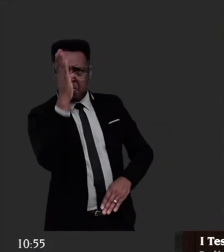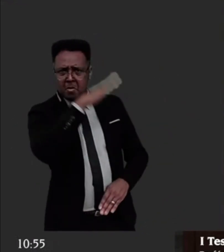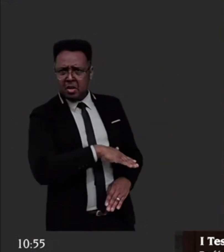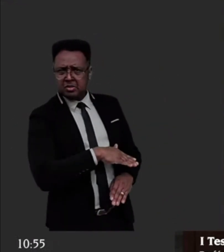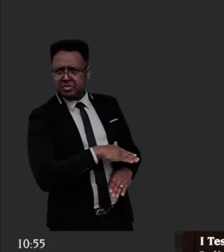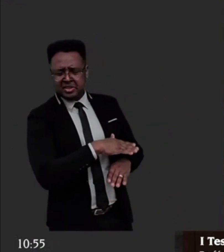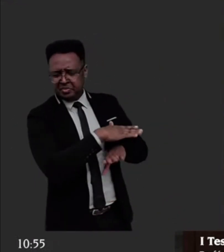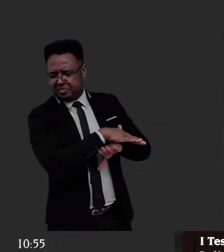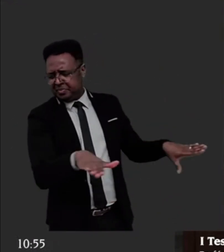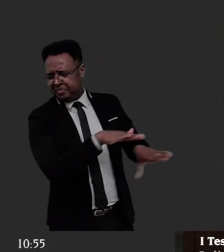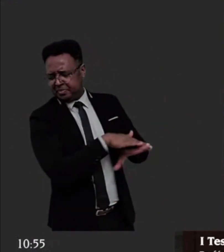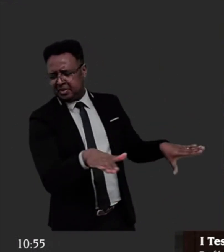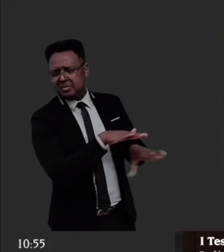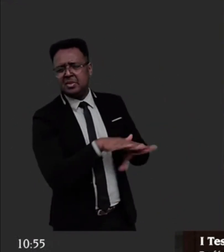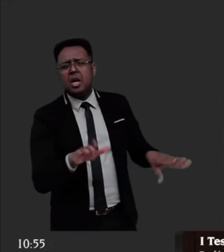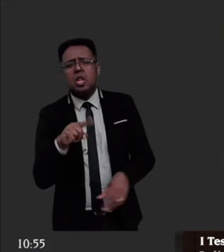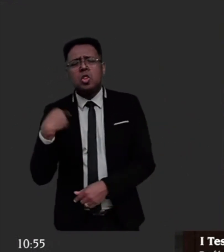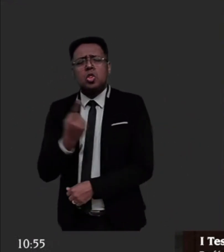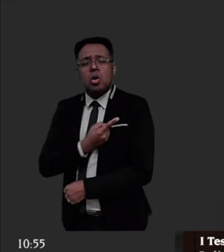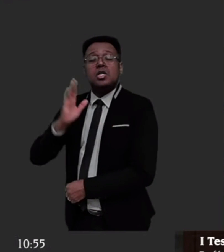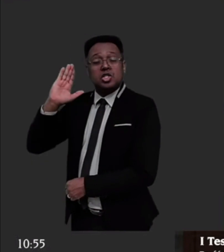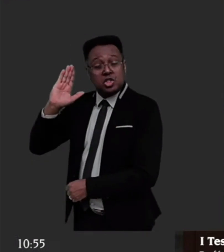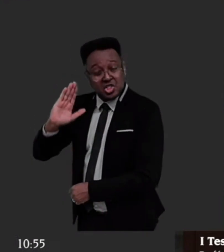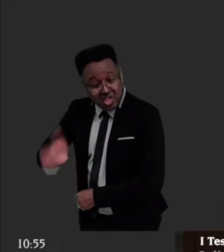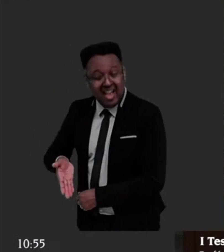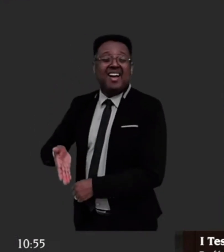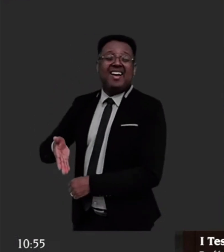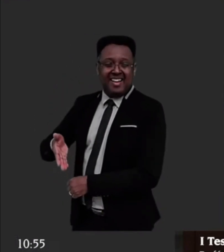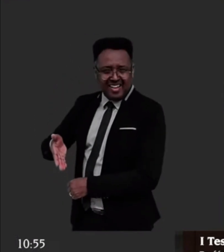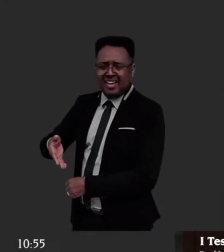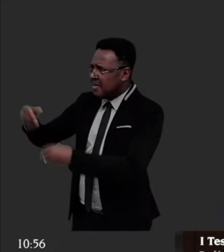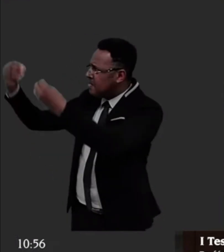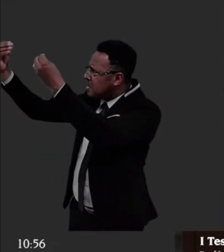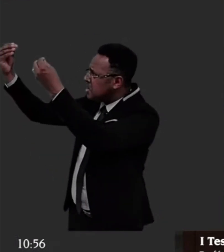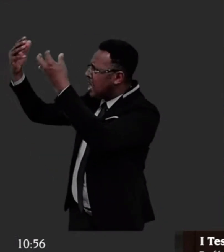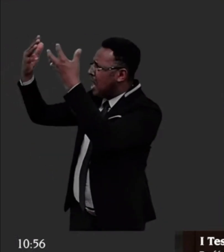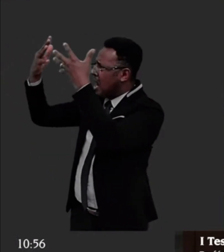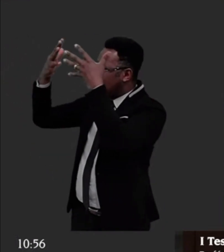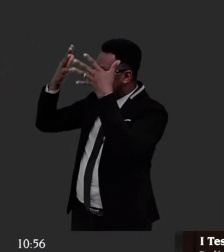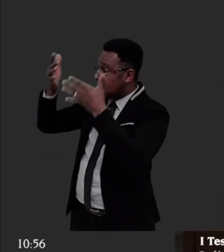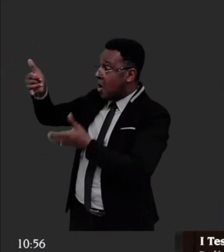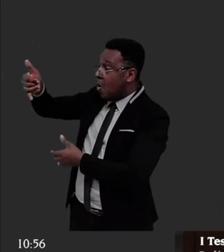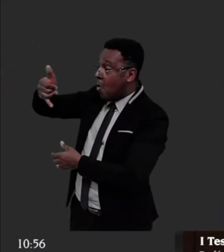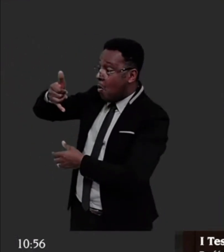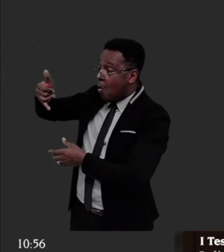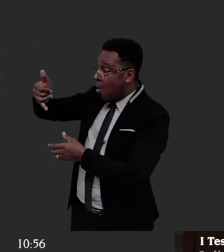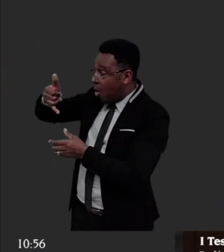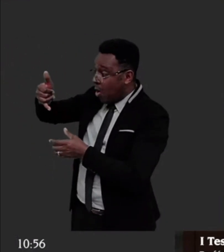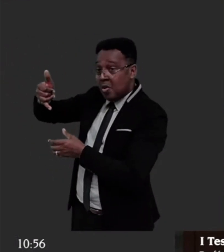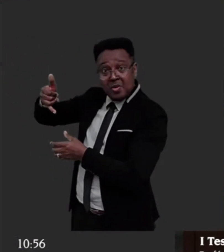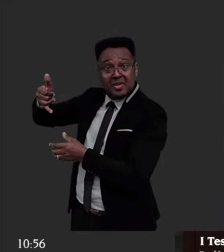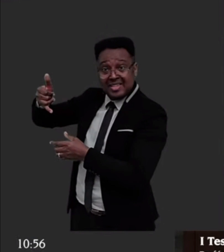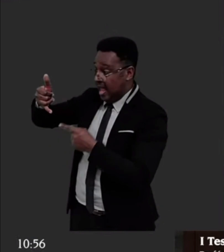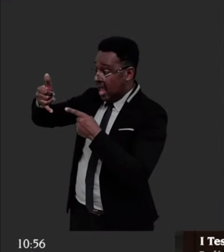se derramou entre nós, já fomos ungidos como companheiros de Jesus, com o mesmo óleo da unção, óleo da